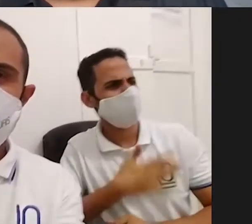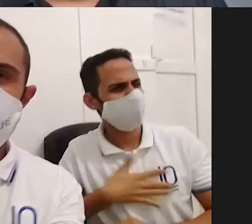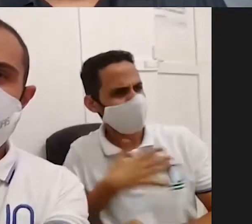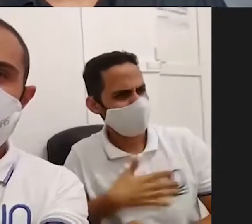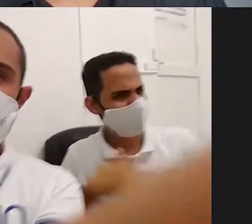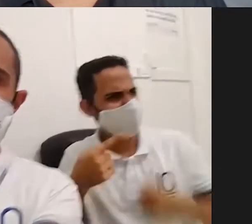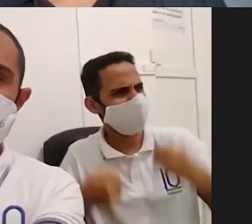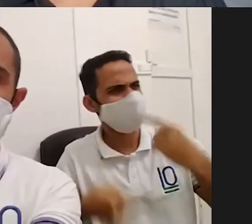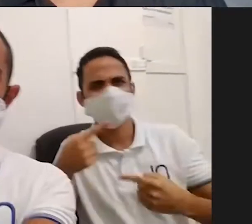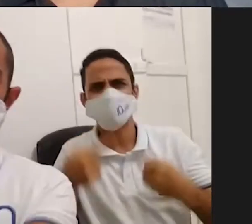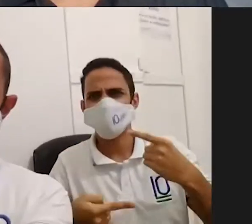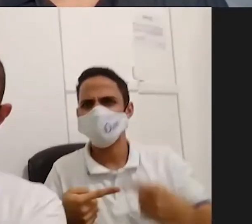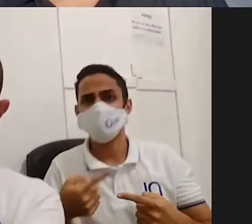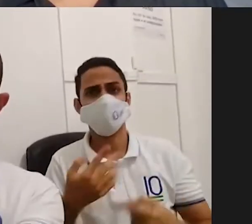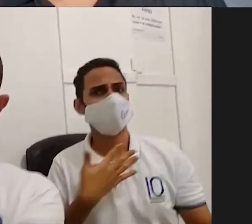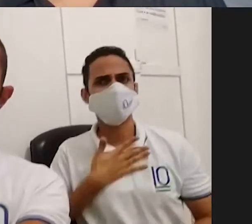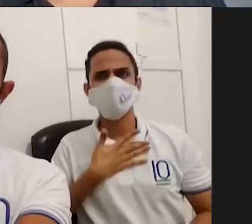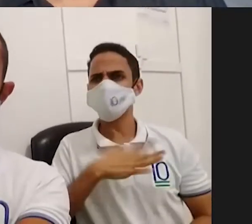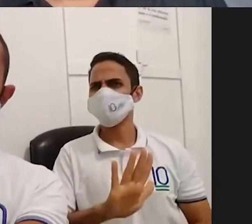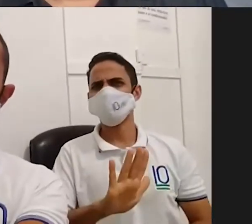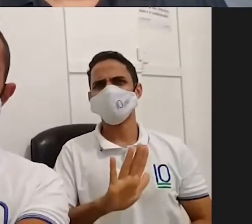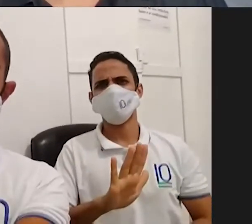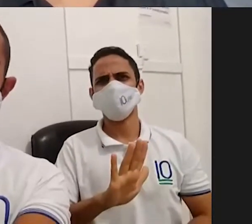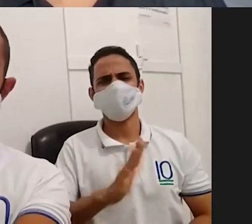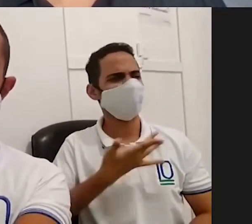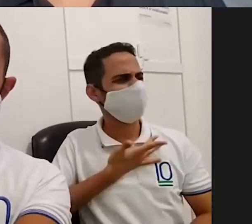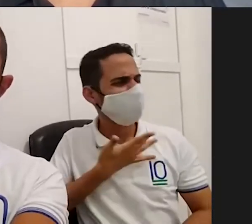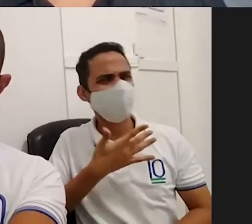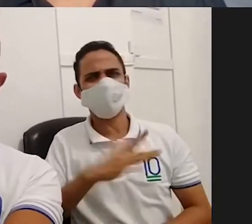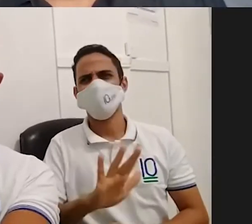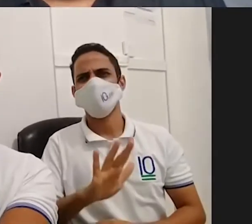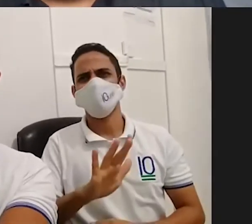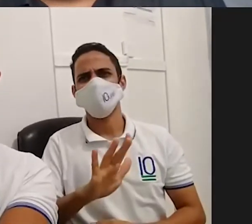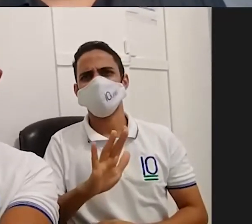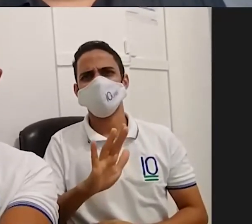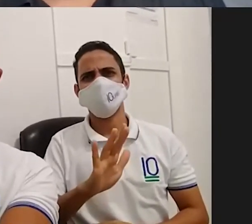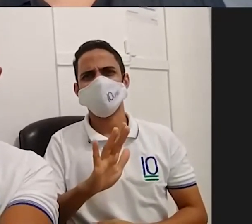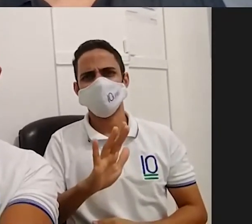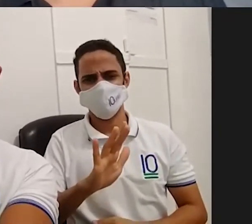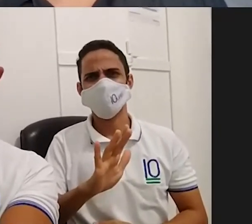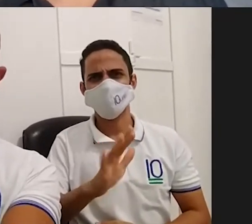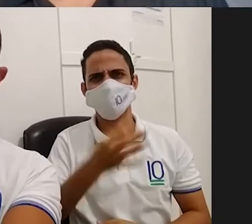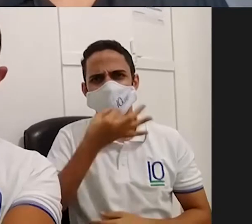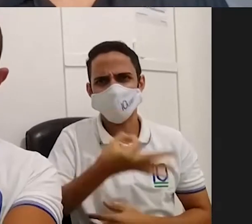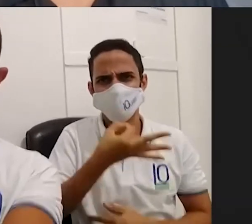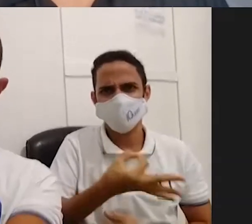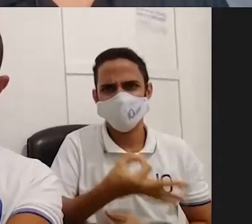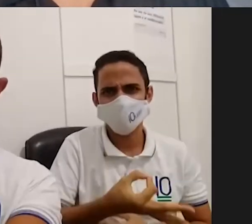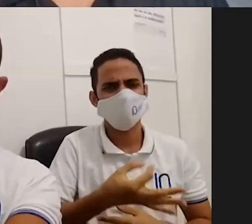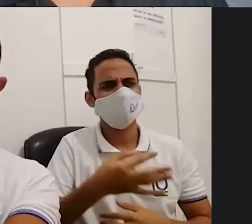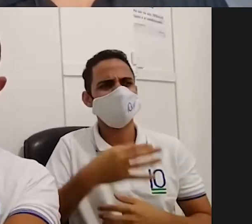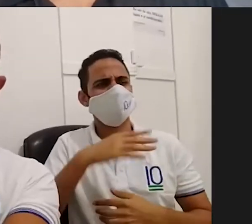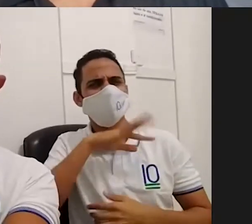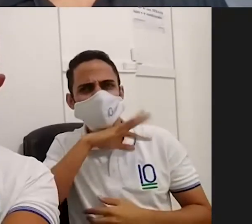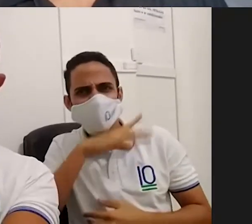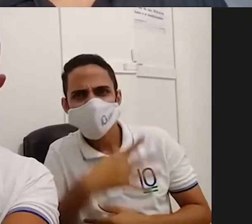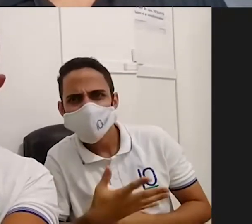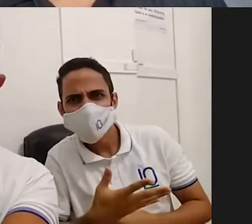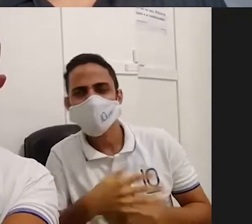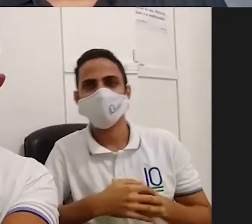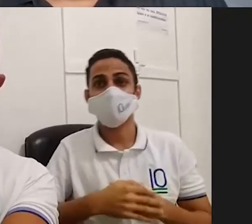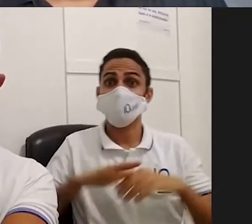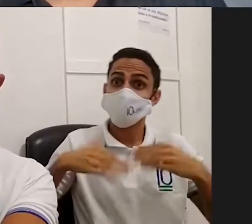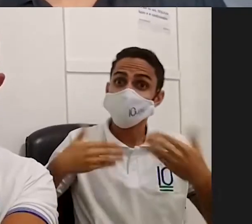tradicional: fazer com que as pessoas de bem não gostem de política para não participar da política. Então, o Coletivo das Iguais surge de dentro